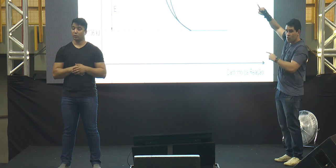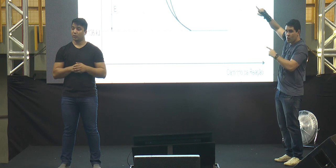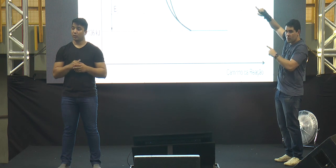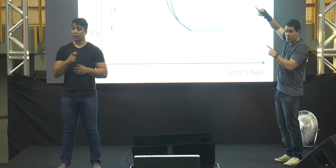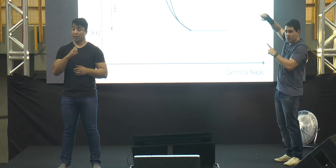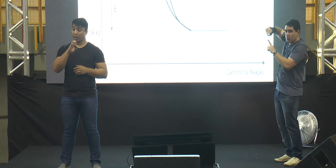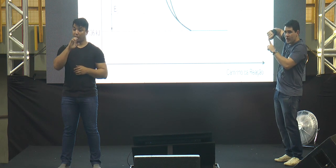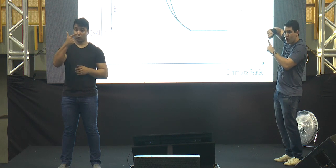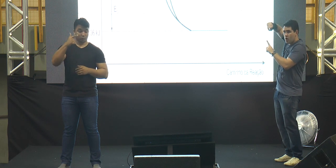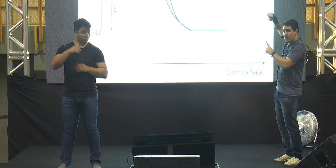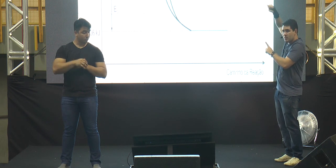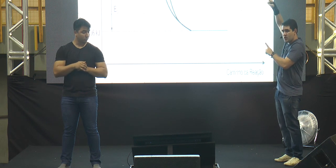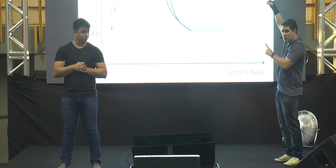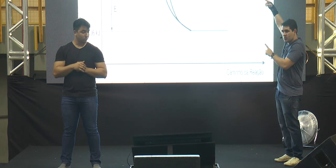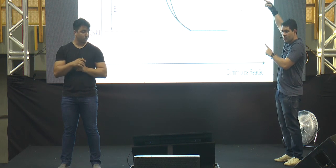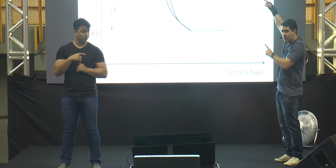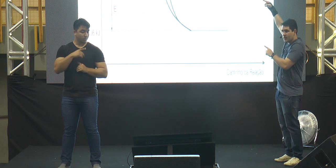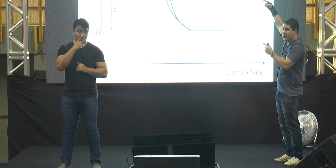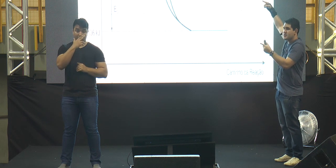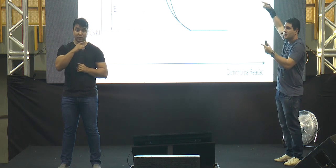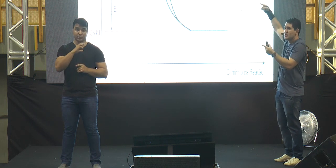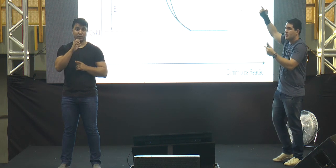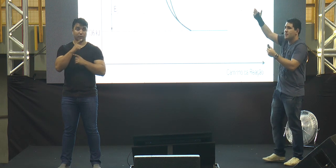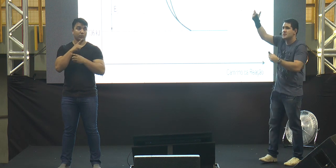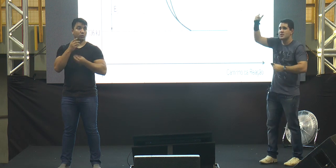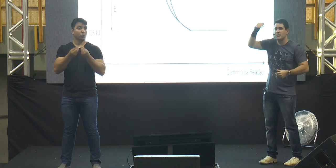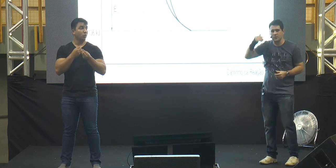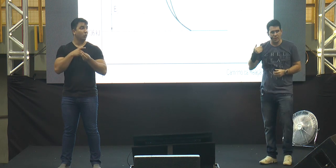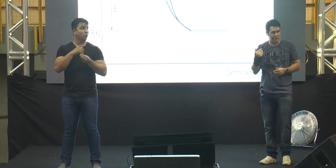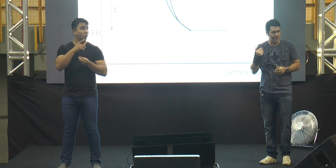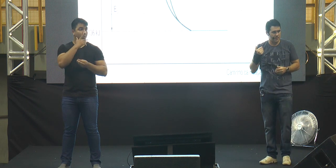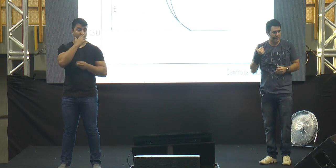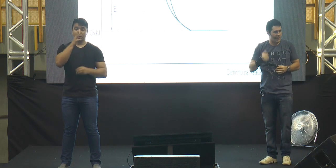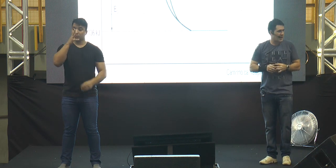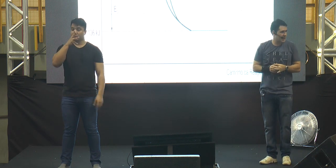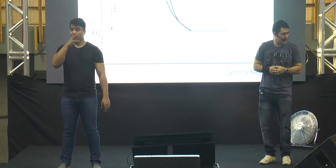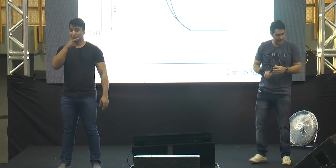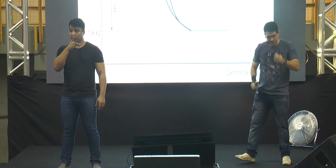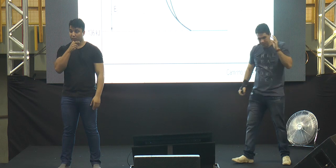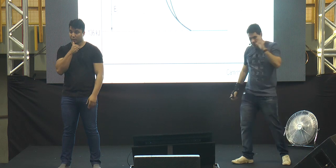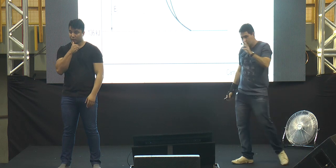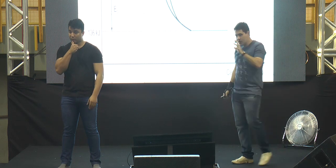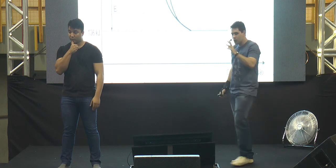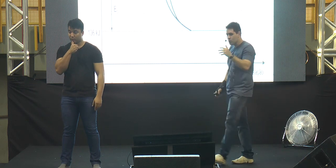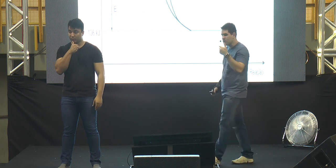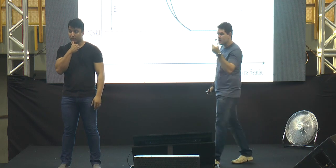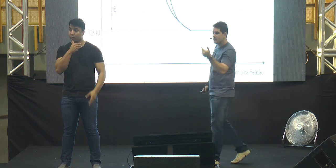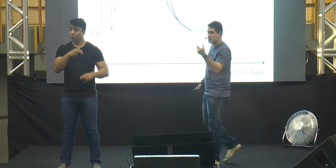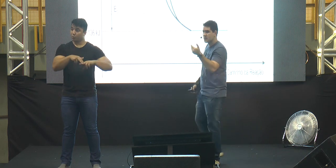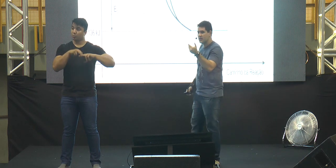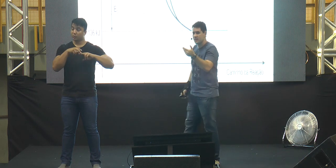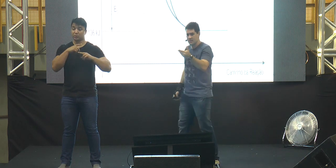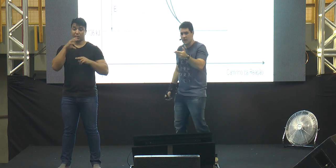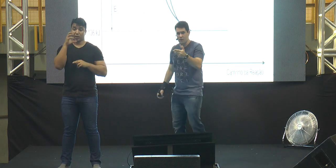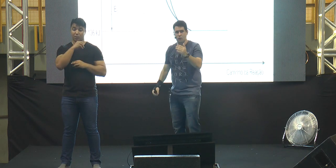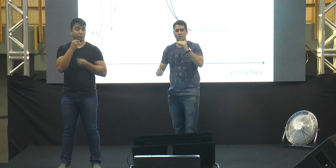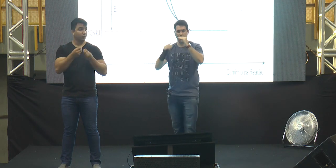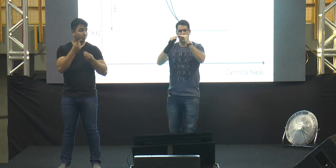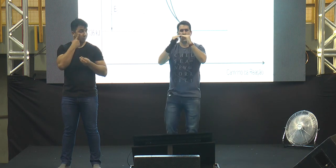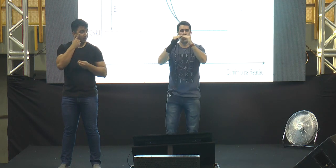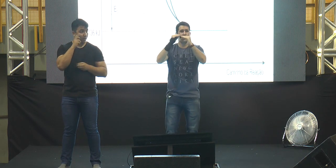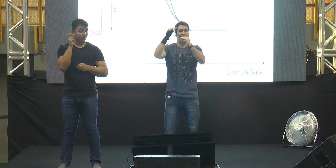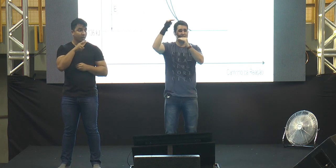2. Então, como eu tenho que ter um maior caminho, a reação química passa a ser mais lenta. Galera, toda vida que vocês olharem para esse